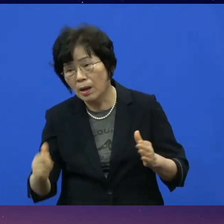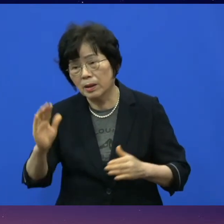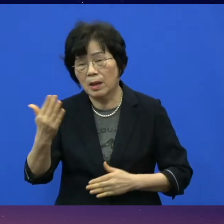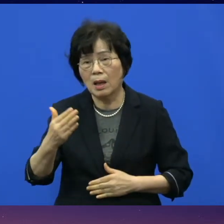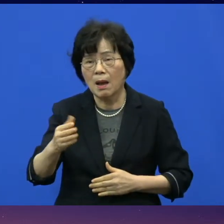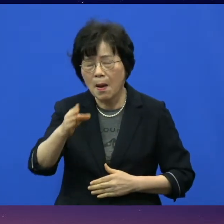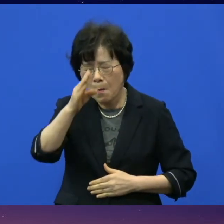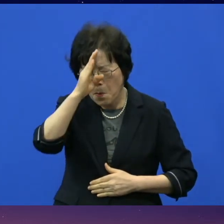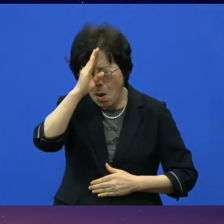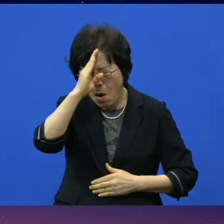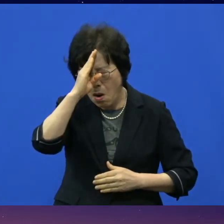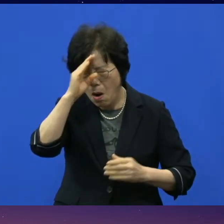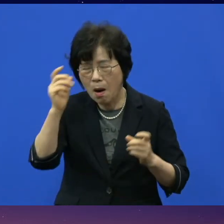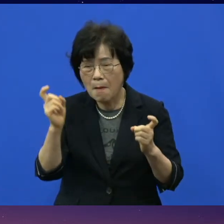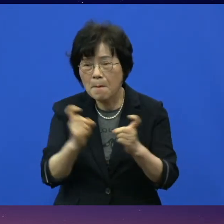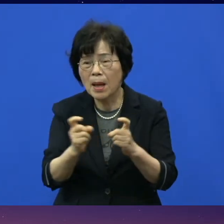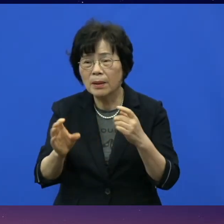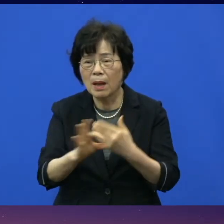질병이 찾아오면 다 깨져버려요.